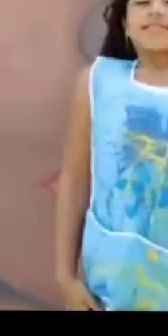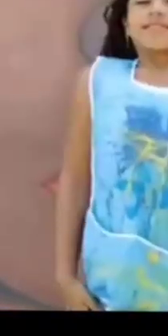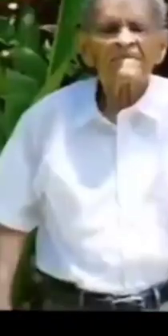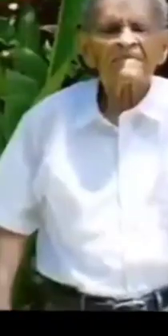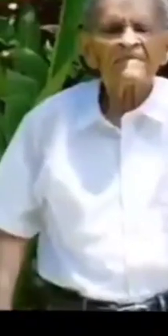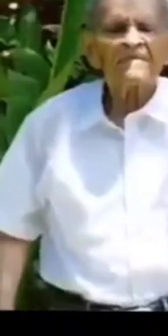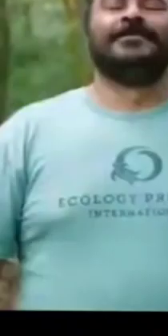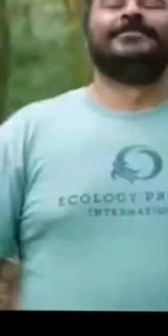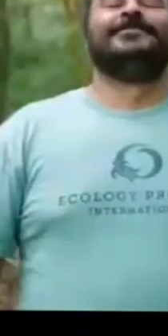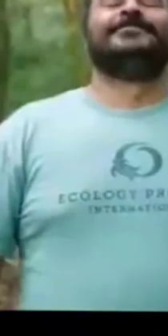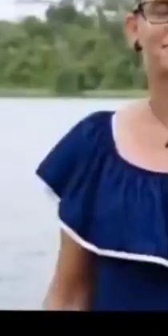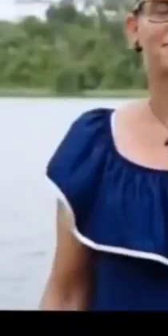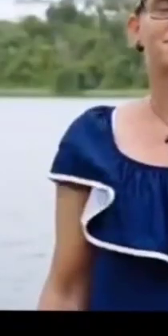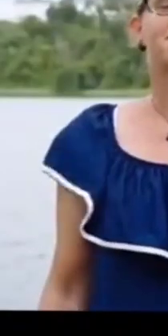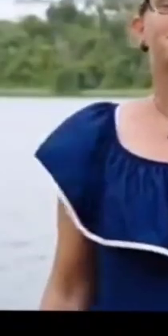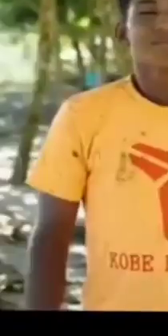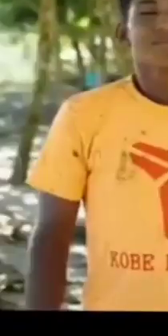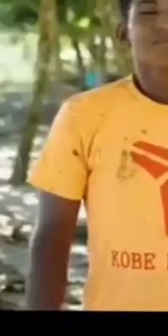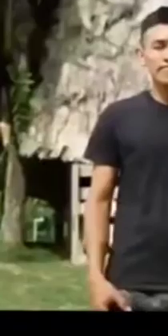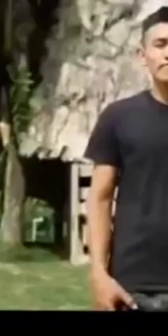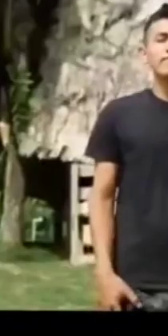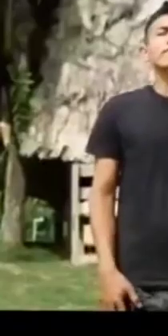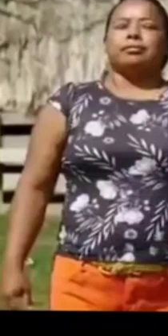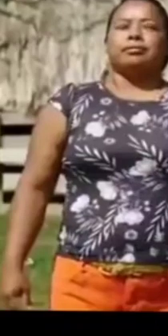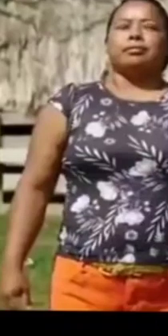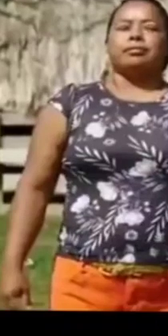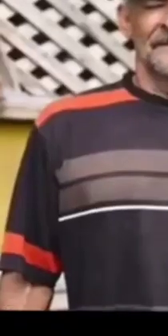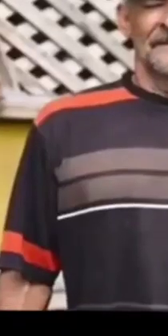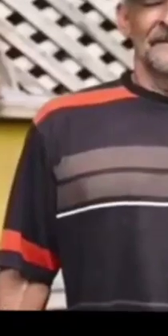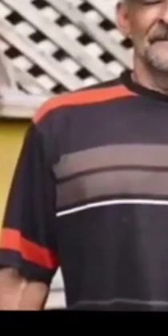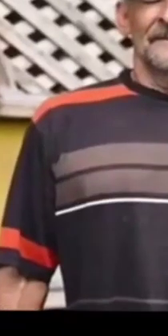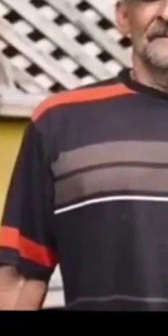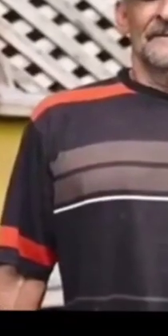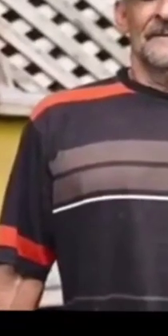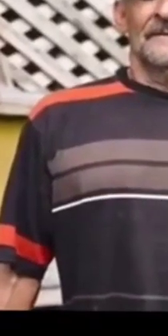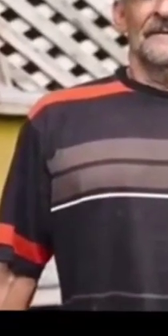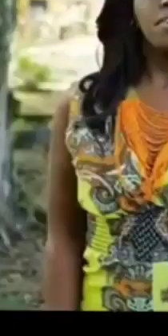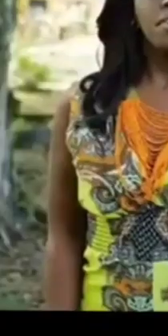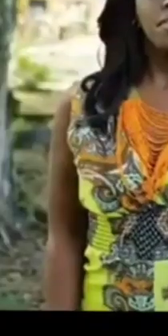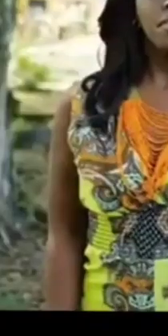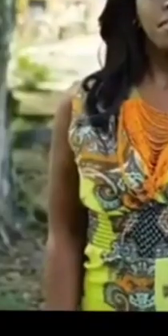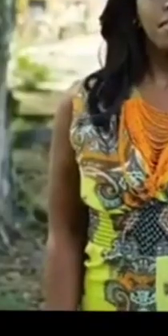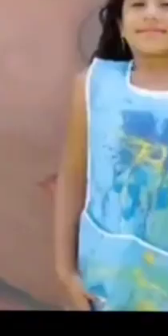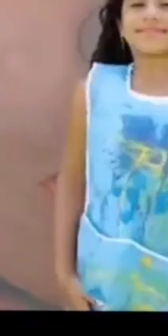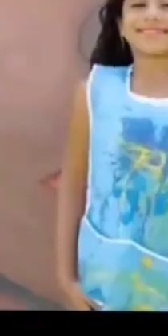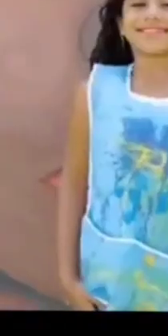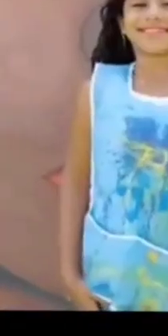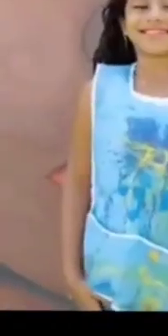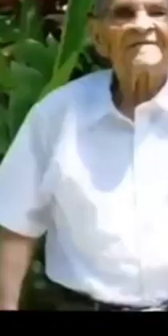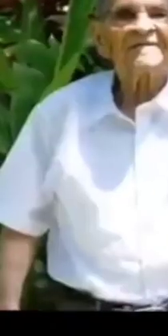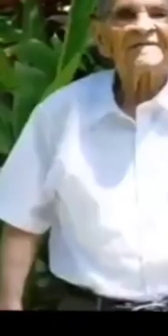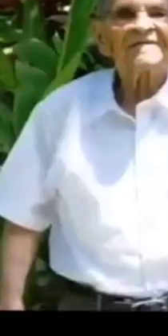cierra los ojos inhala profundamente y conecta con matina